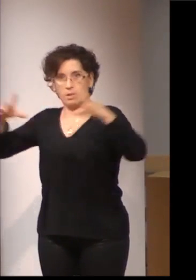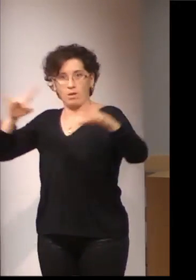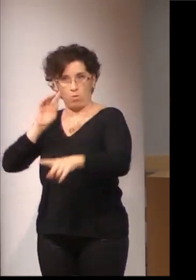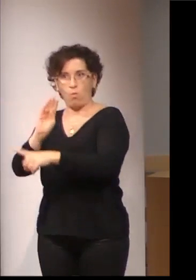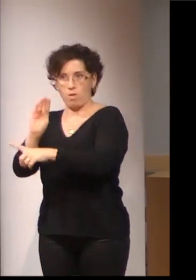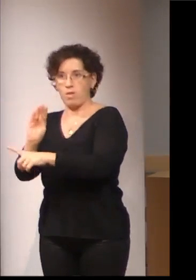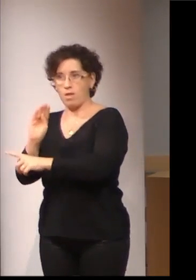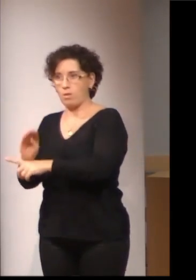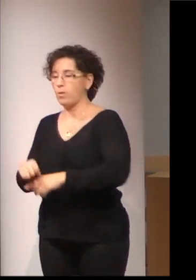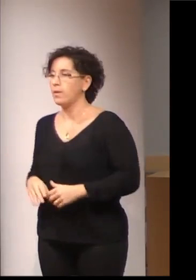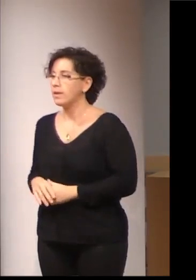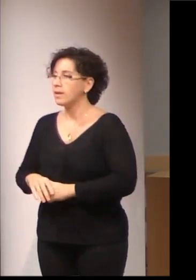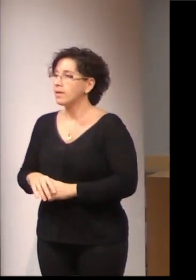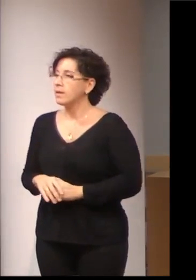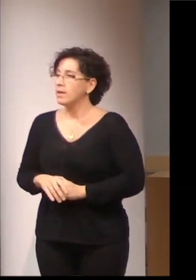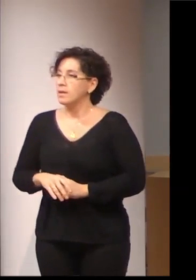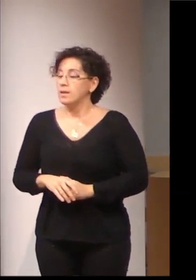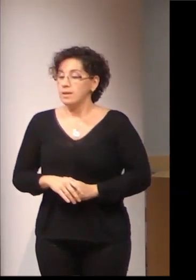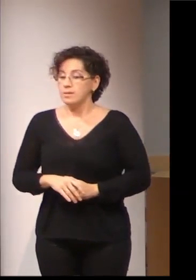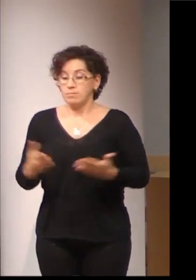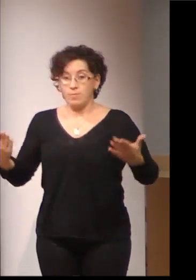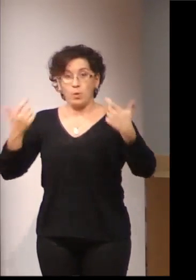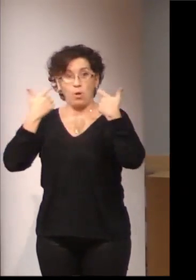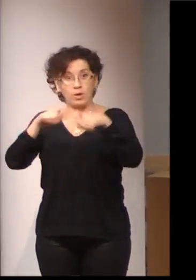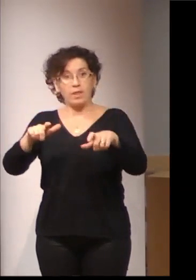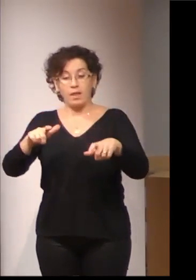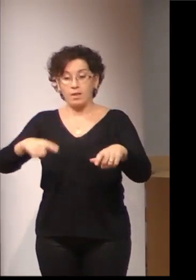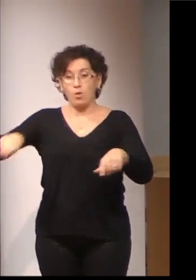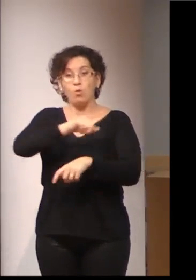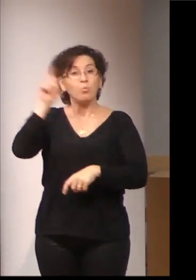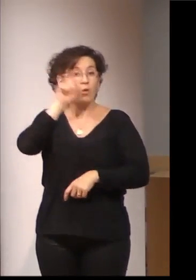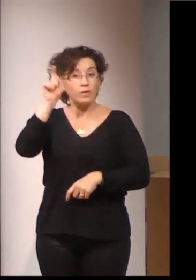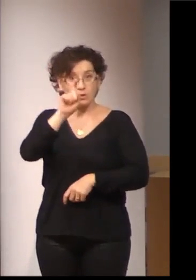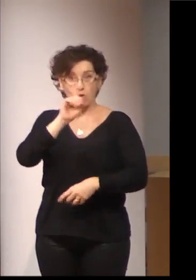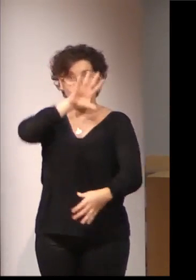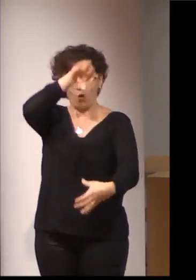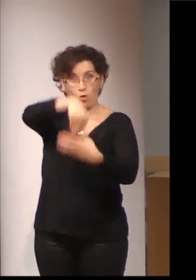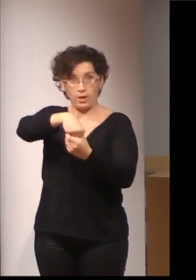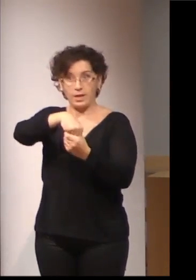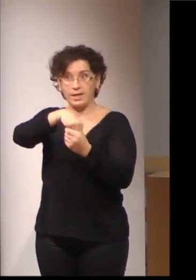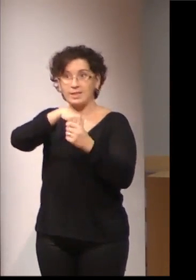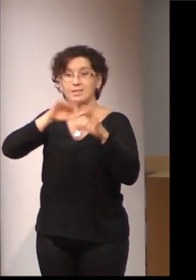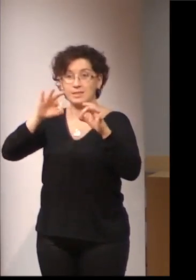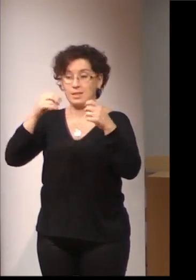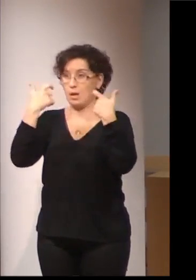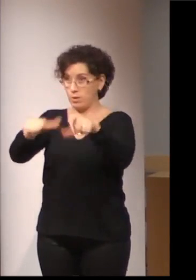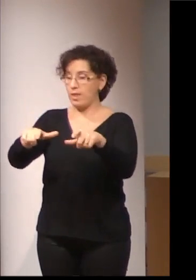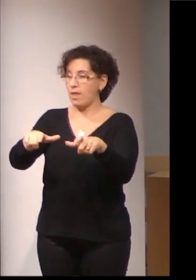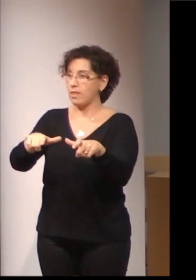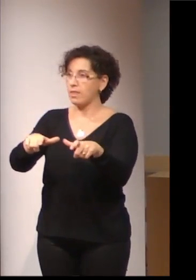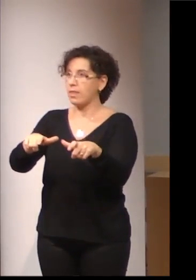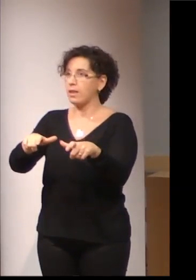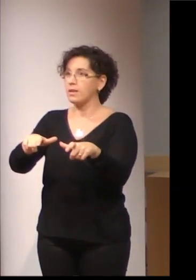cuanto a hechos de USIL-SE, pues, USIL-SE, los profesores de USIL-SE, los profesores que participan en la unidad singular de investigación,